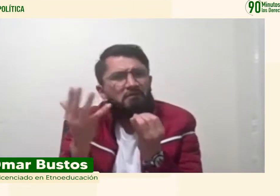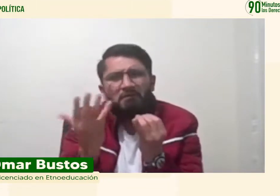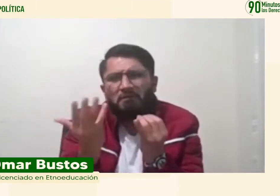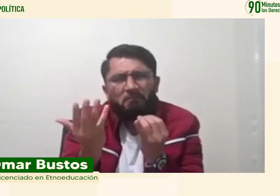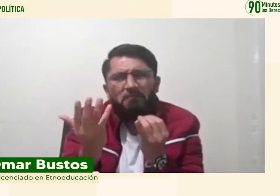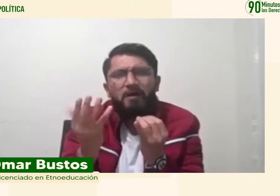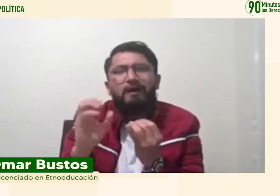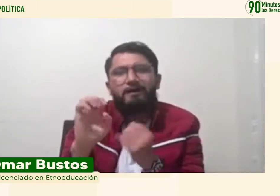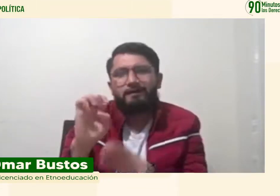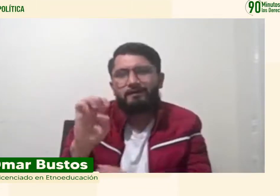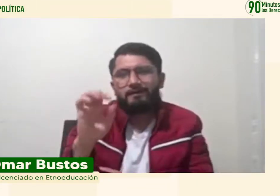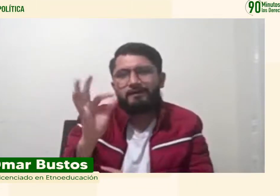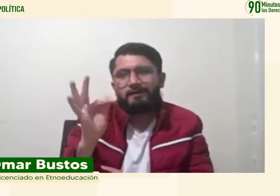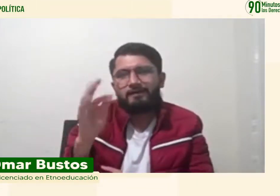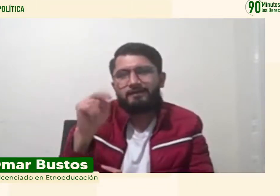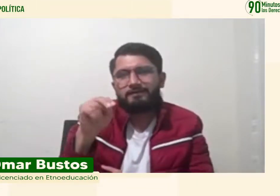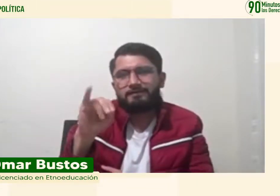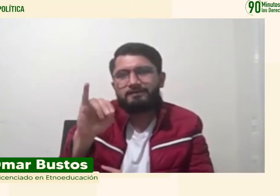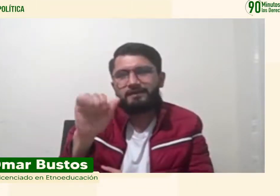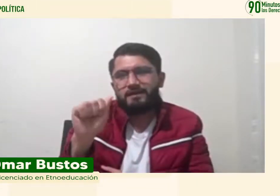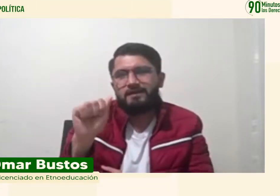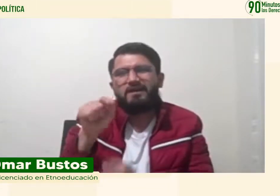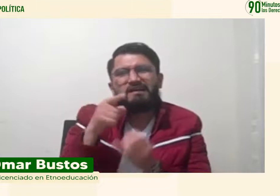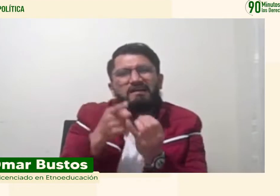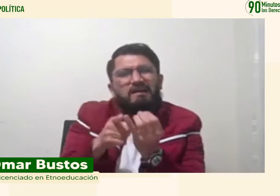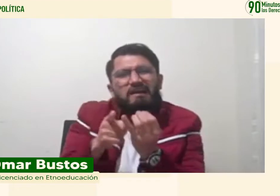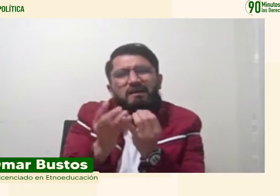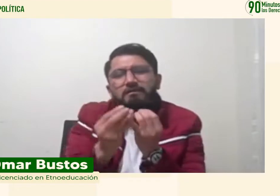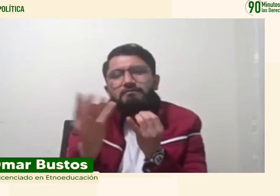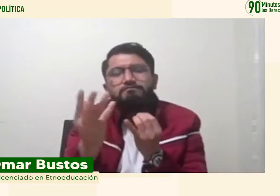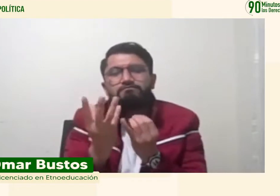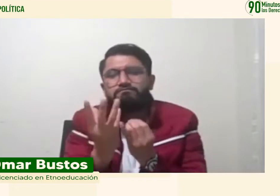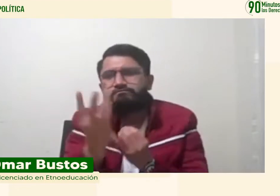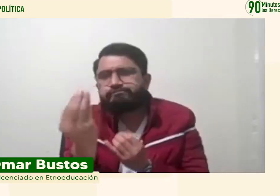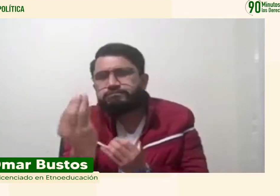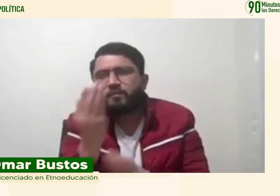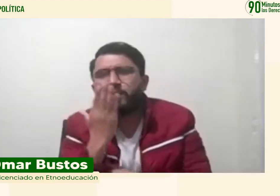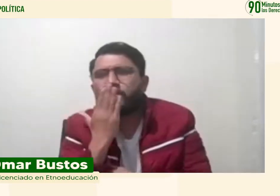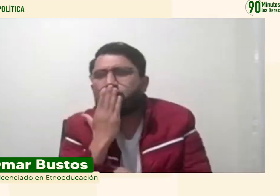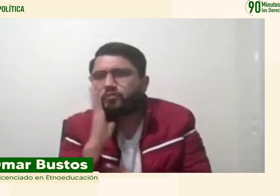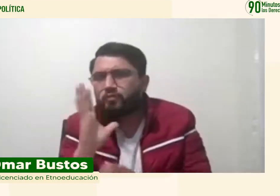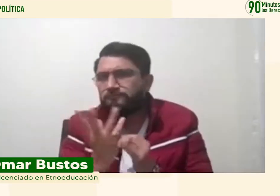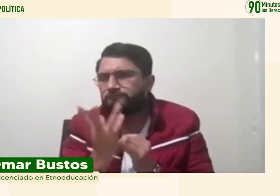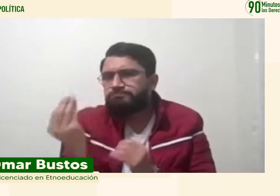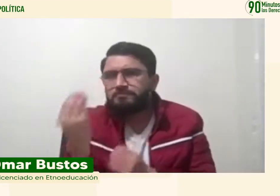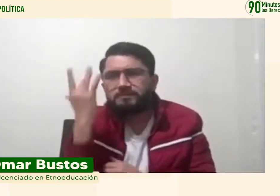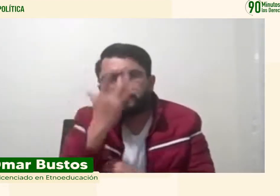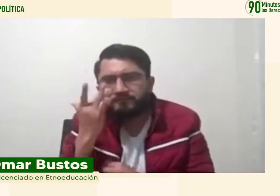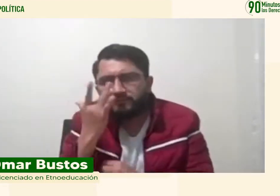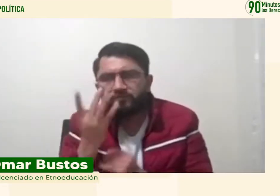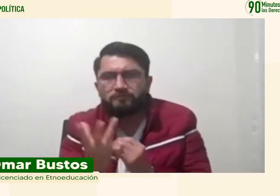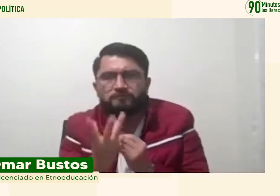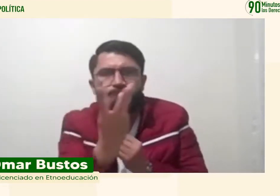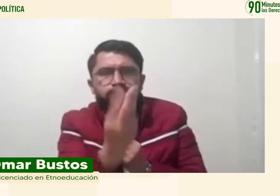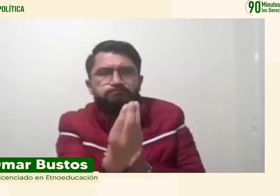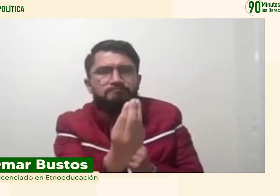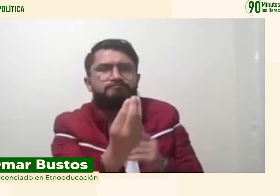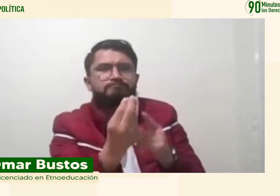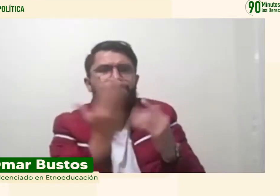y que está en educación desde le creó la palabra etnia que quiere decir son los diferentes grupos como indígenas